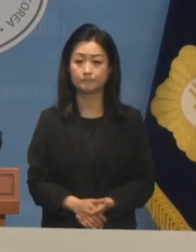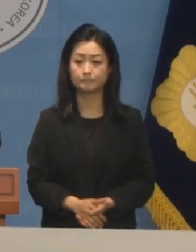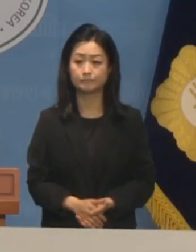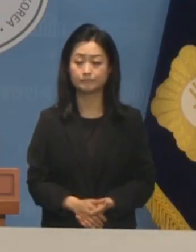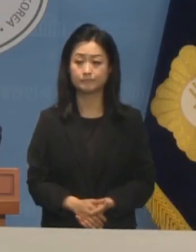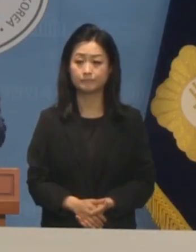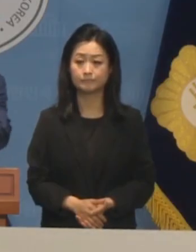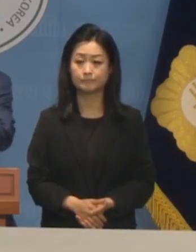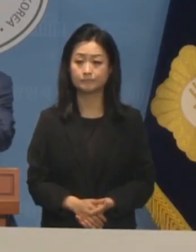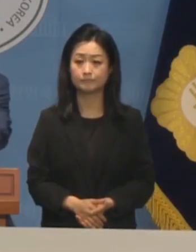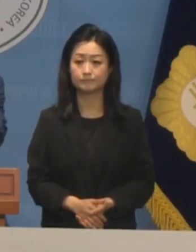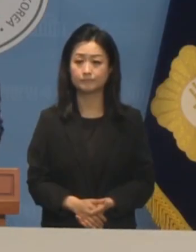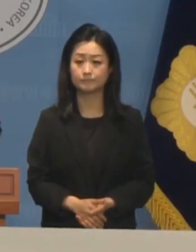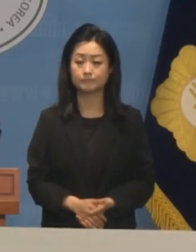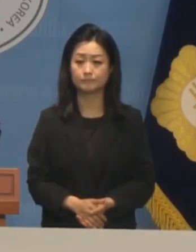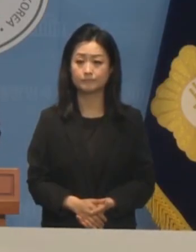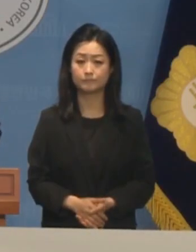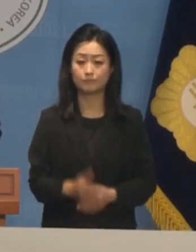네,